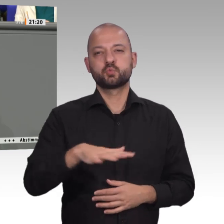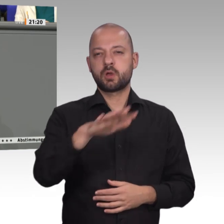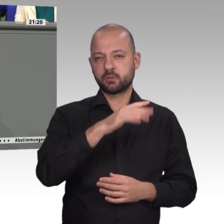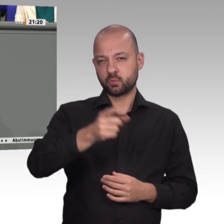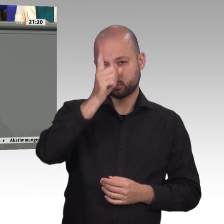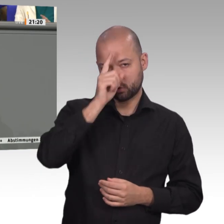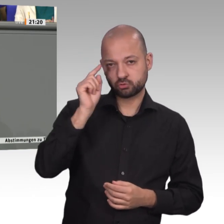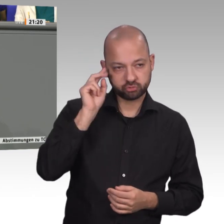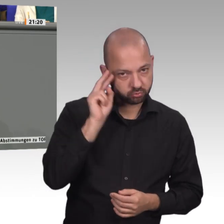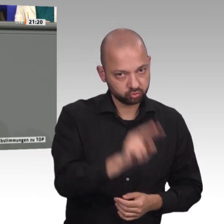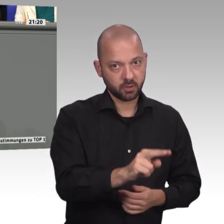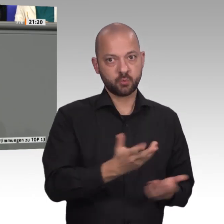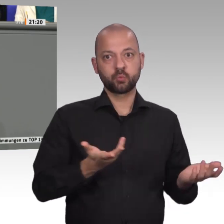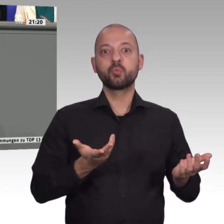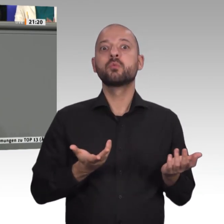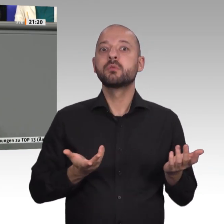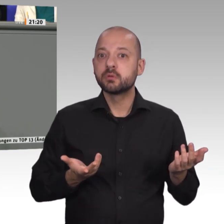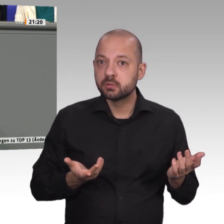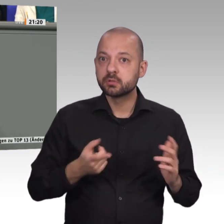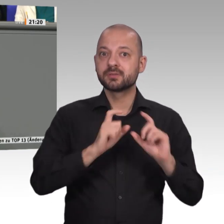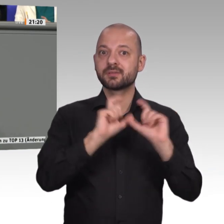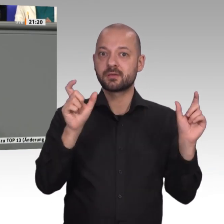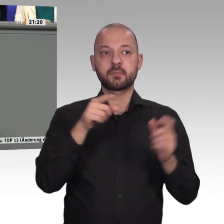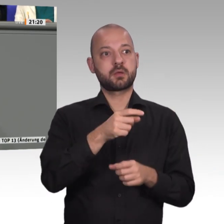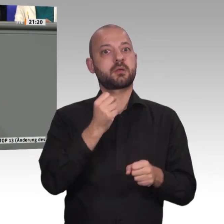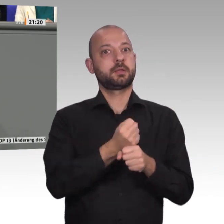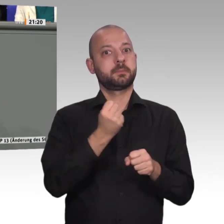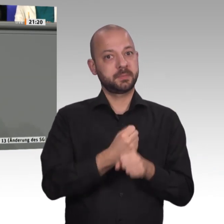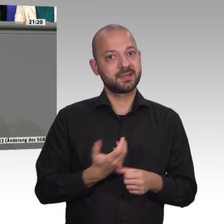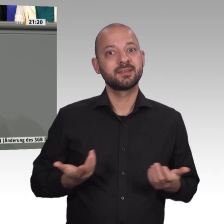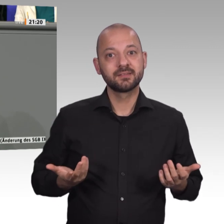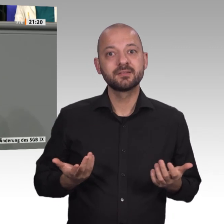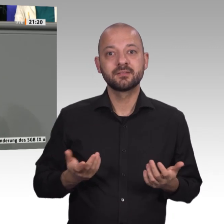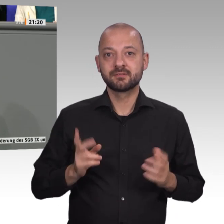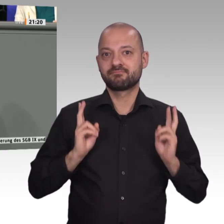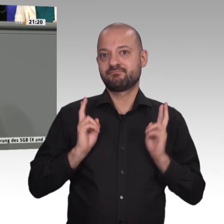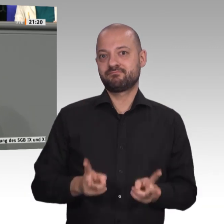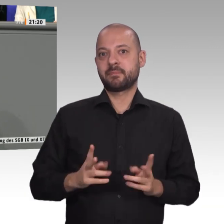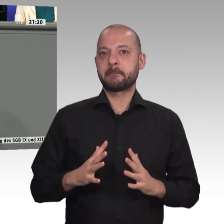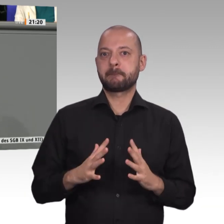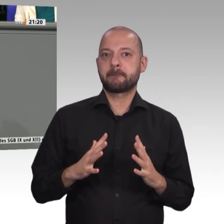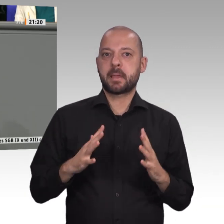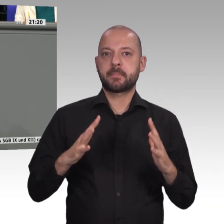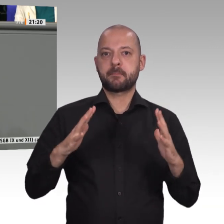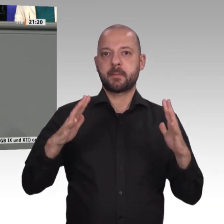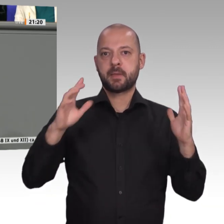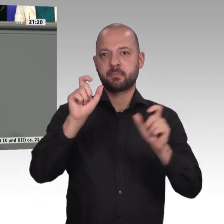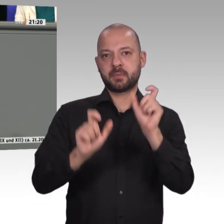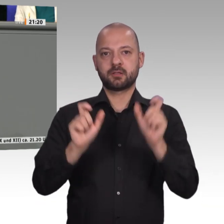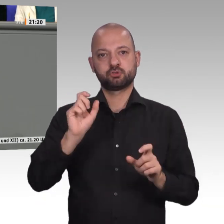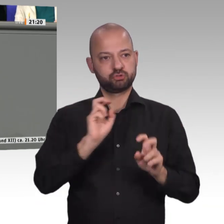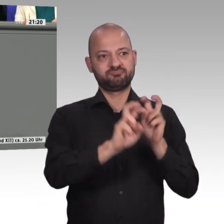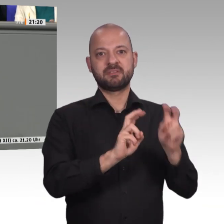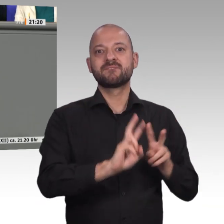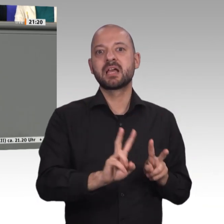weniger Menschen, wie es eigentlich der Anspruch dieser Bundesrepublik sein müsste. Das bedeutet, dass diese Menschen für sehr wenig